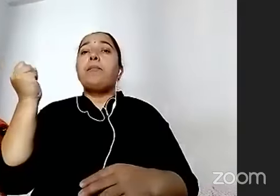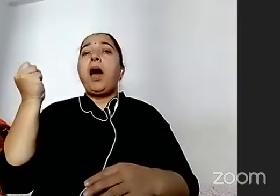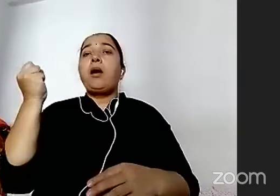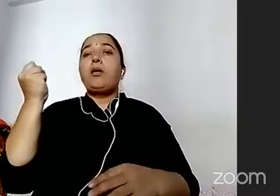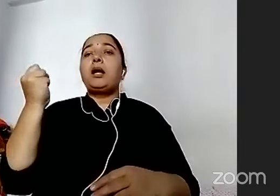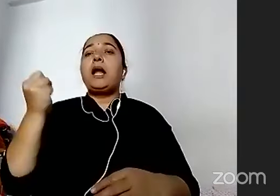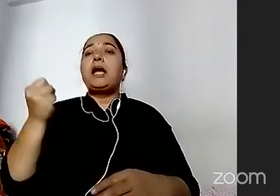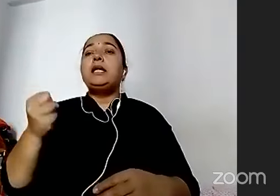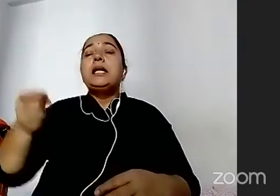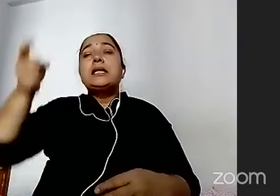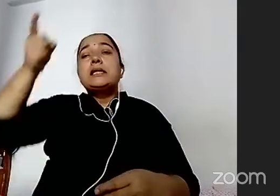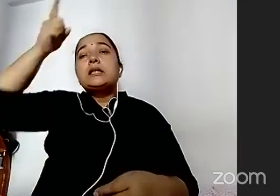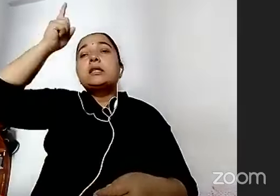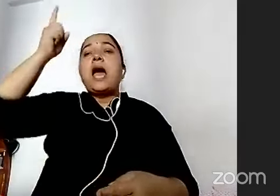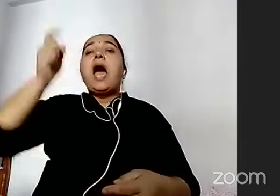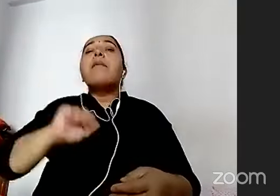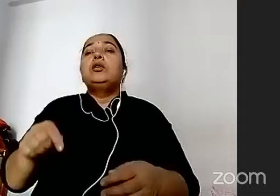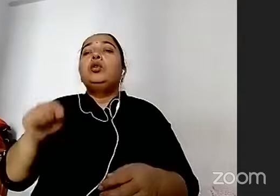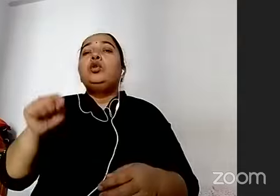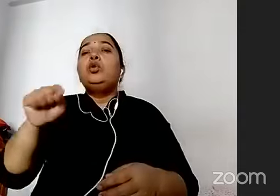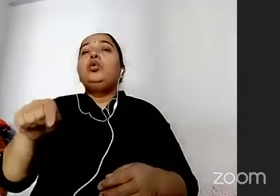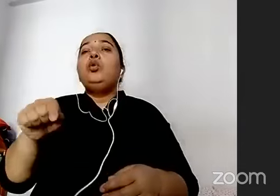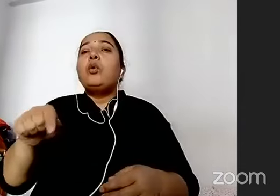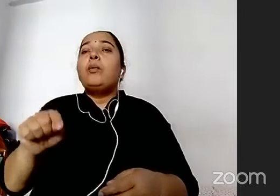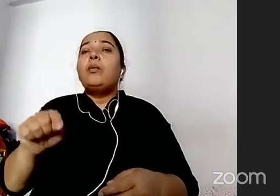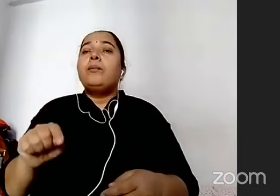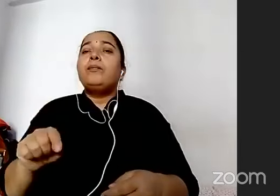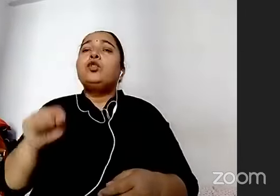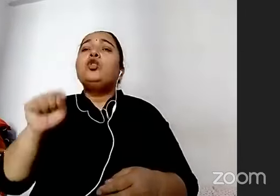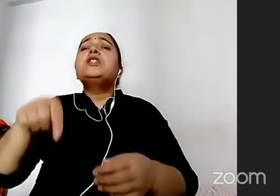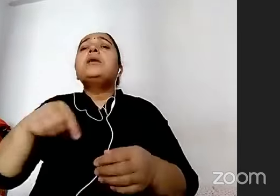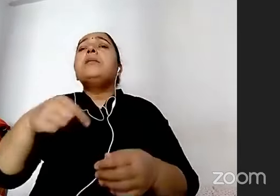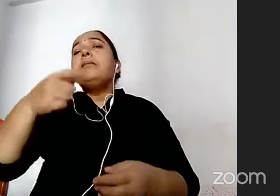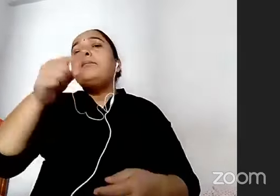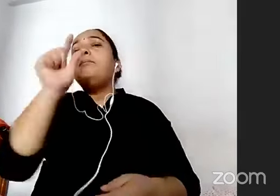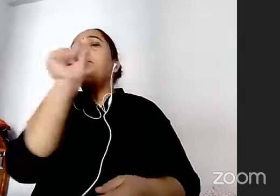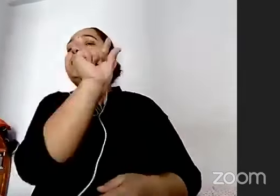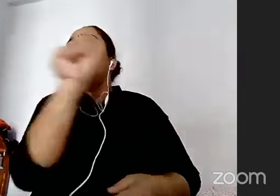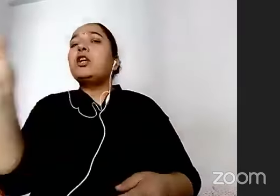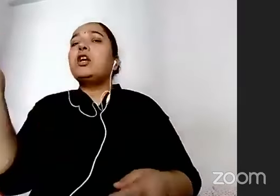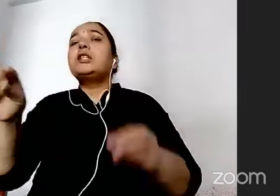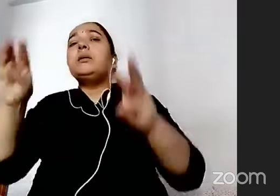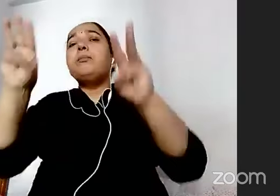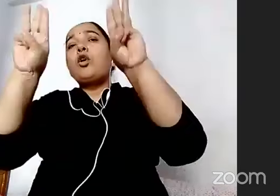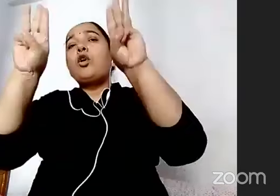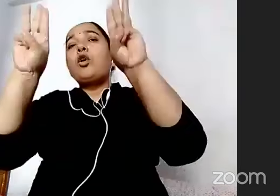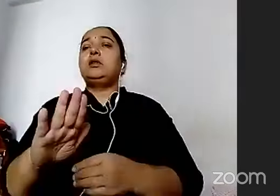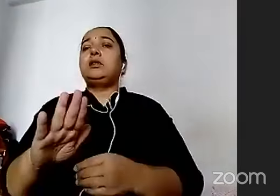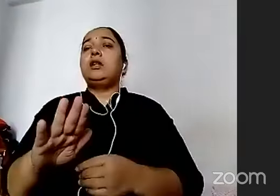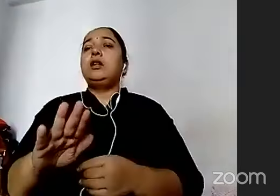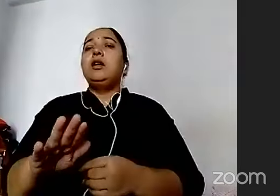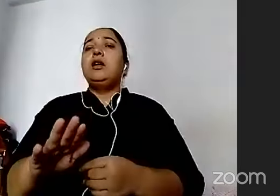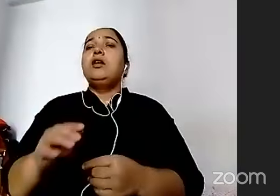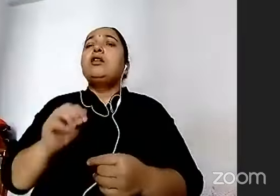न्यारेटिभ कसरी ट्रुथ बन्छ भन्ने कुरा एकदम महत्त्वपूर्ण हुन्छ। त्यही भएर फुकोको पावर थ्योरी चाहिँ एकदमै यहाँ चाहिँ अप्लाई हुन्छ होइन।